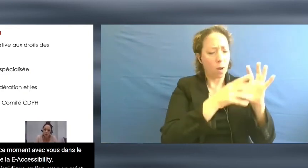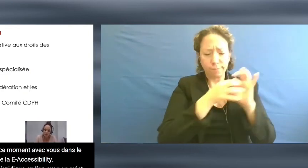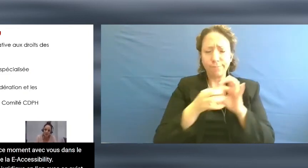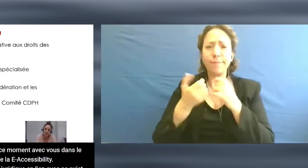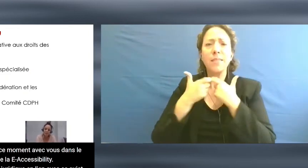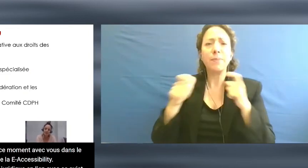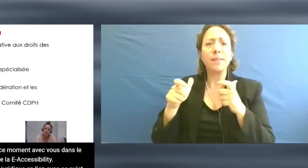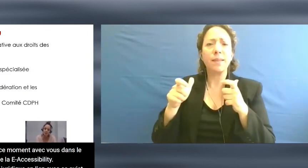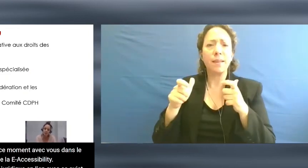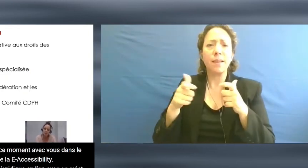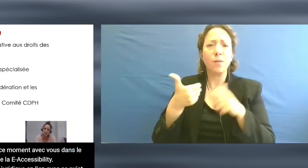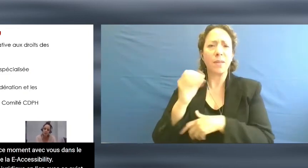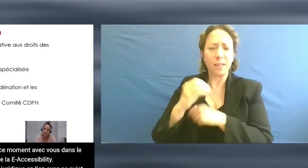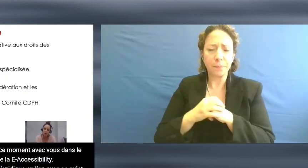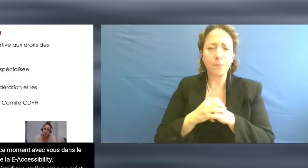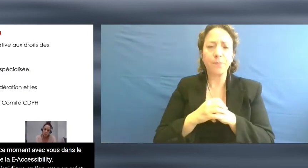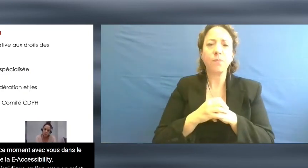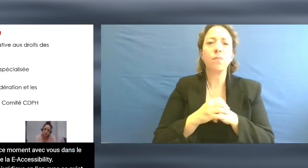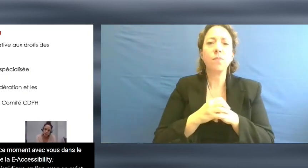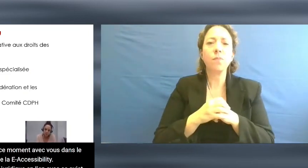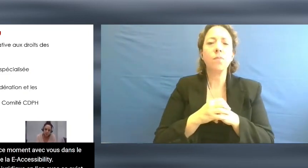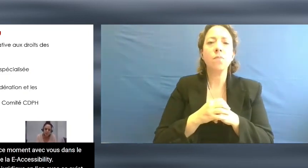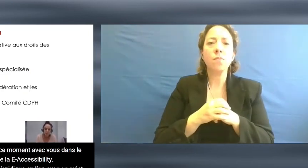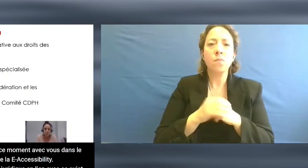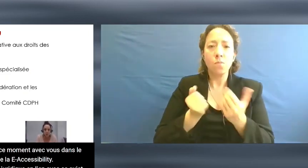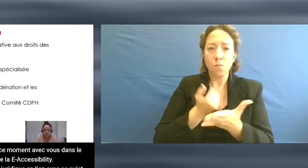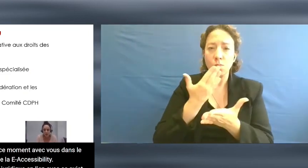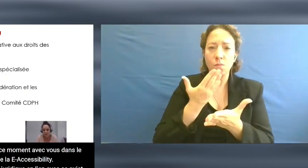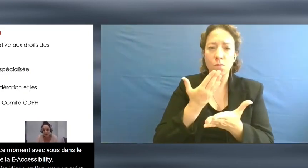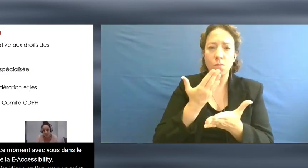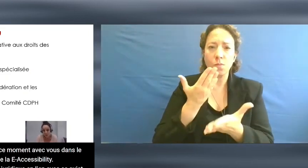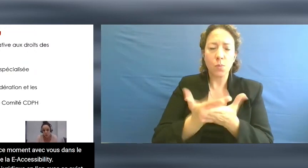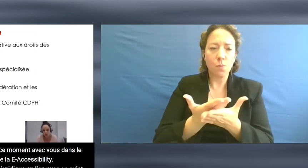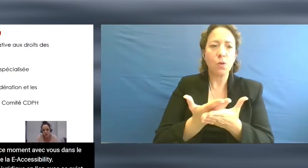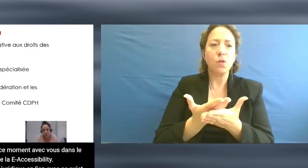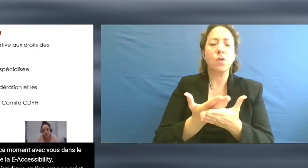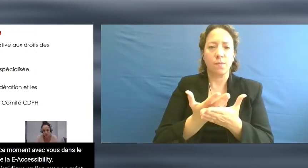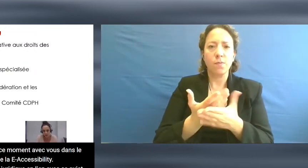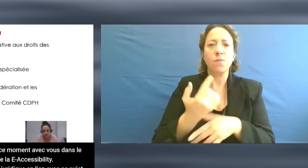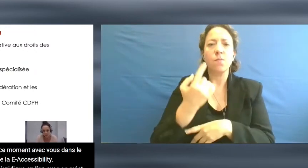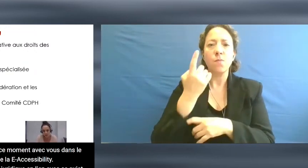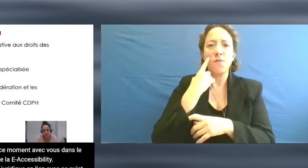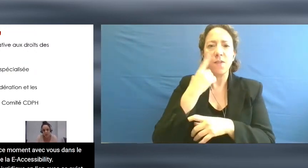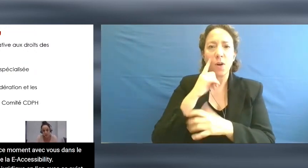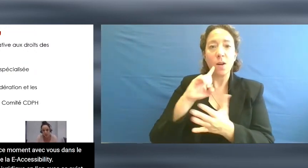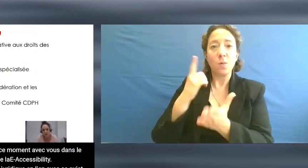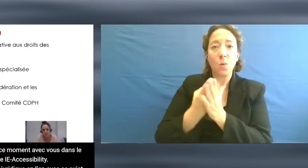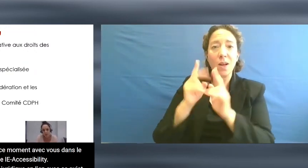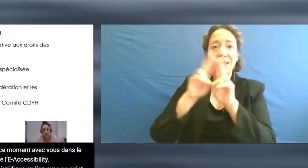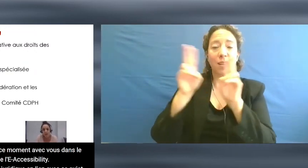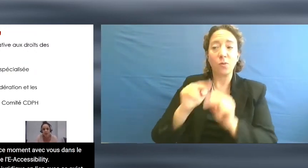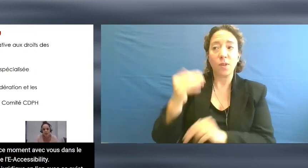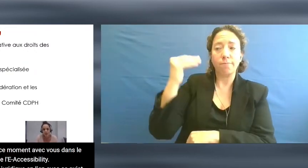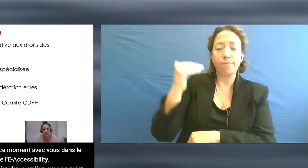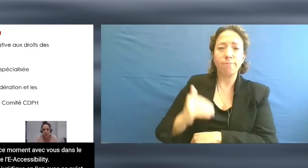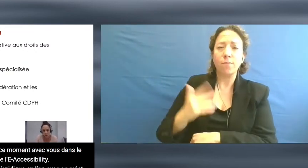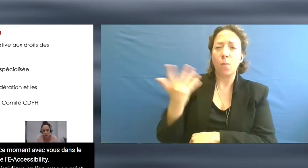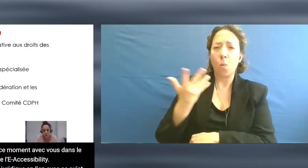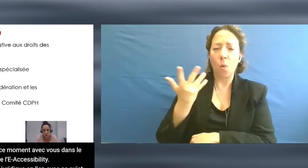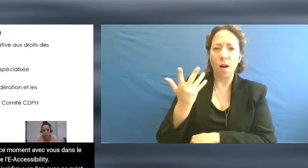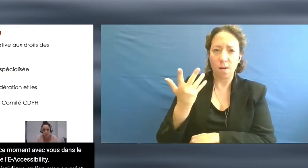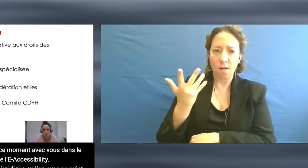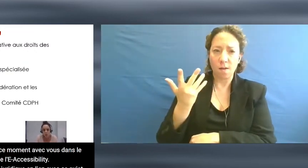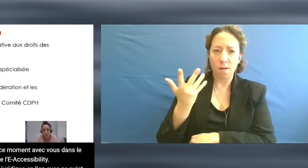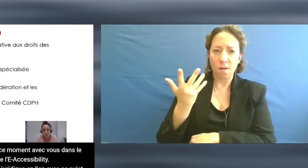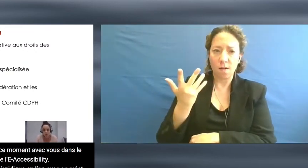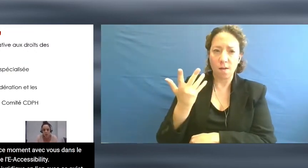propose de procéder de la manière suivante. Tout d'abord, nous allons regarder qu'est-ce que contient le droit international et en particulier la